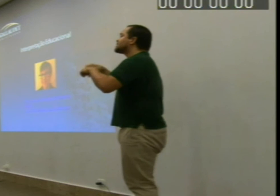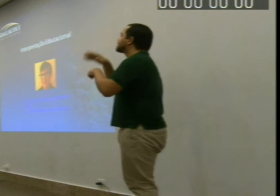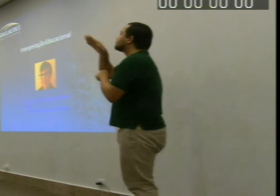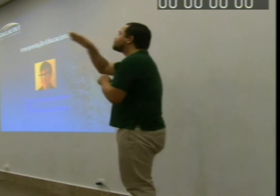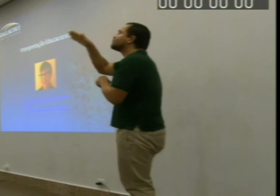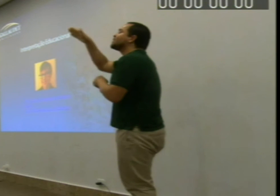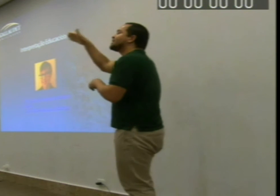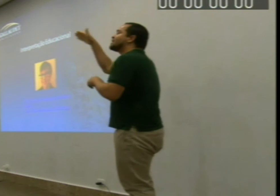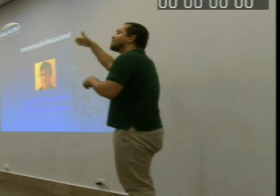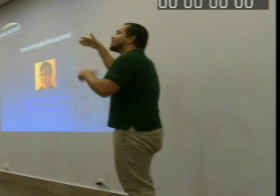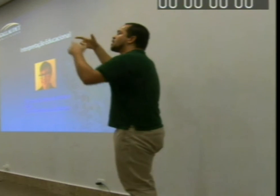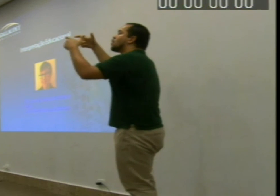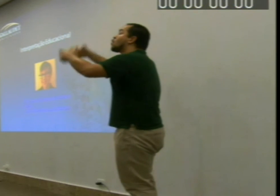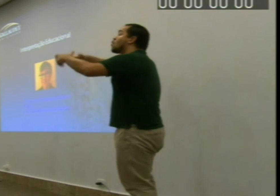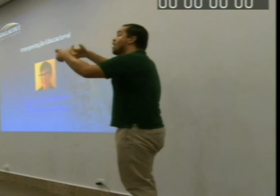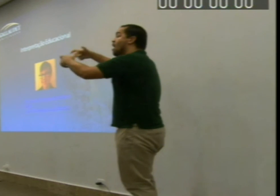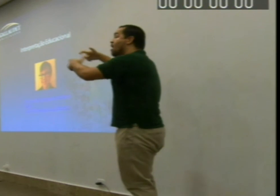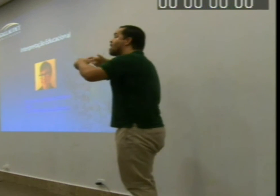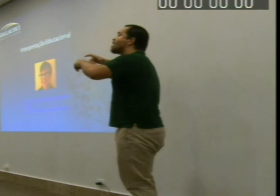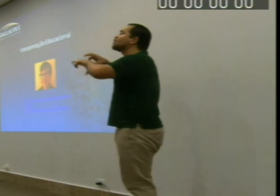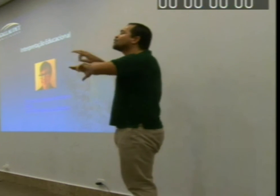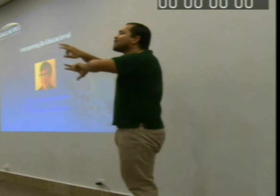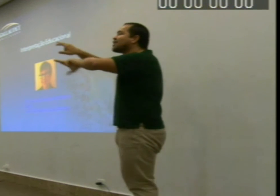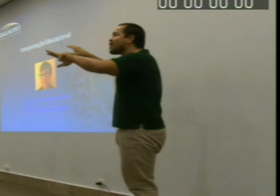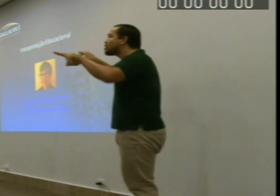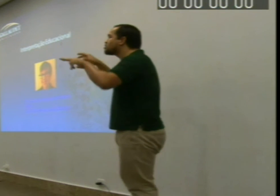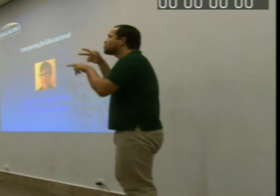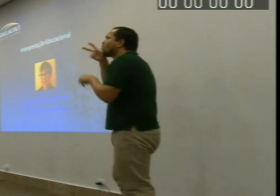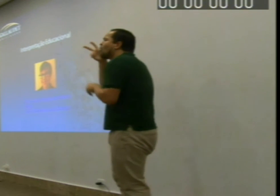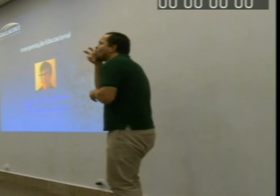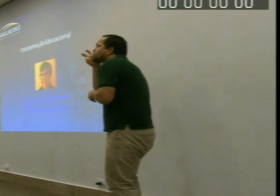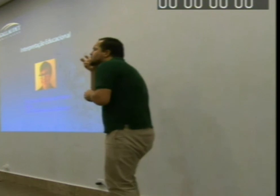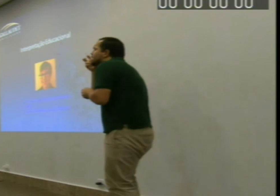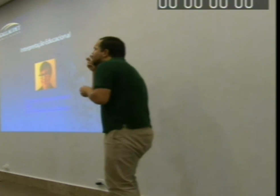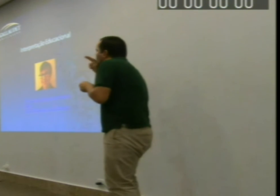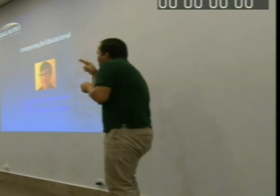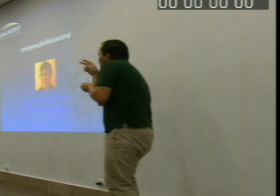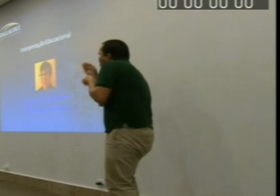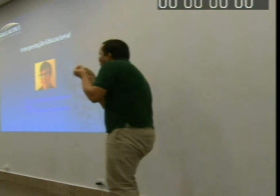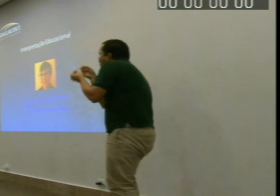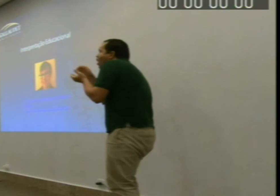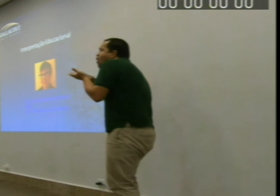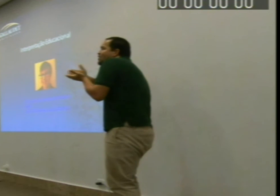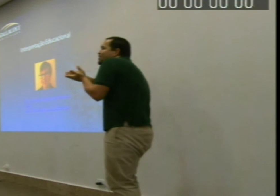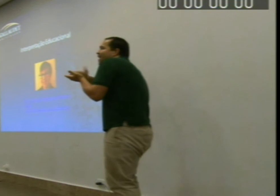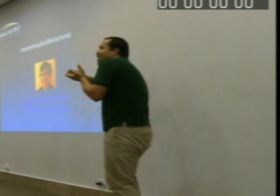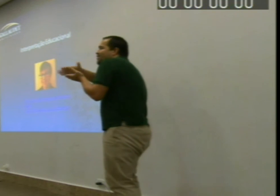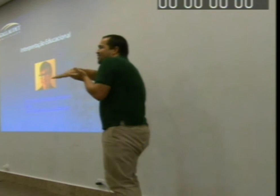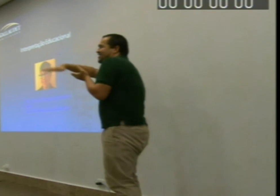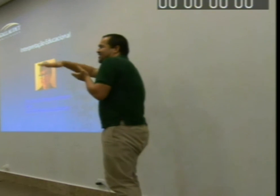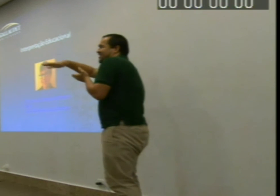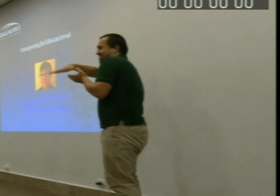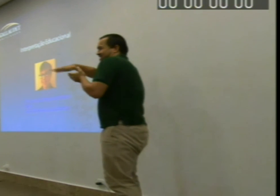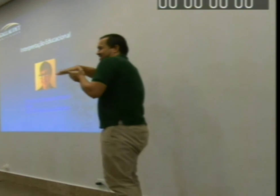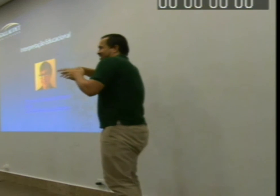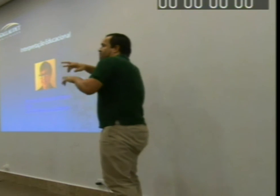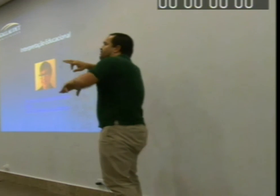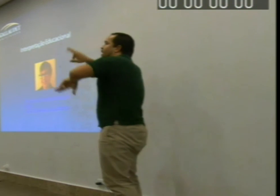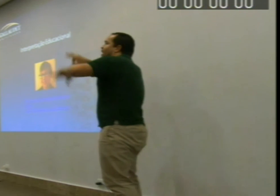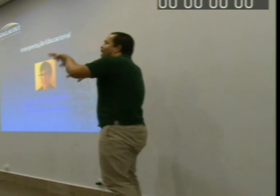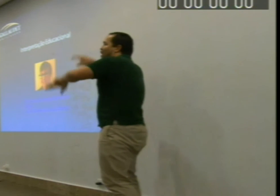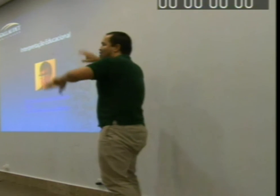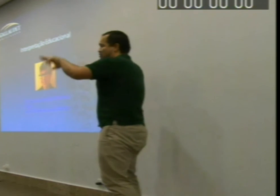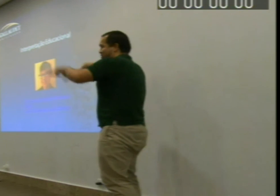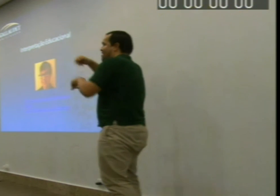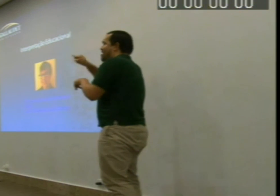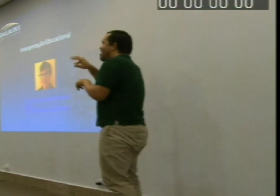50% de estudo em outros lugares diferentes de observação Como que o intérprete